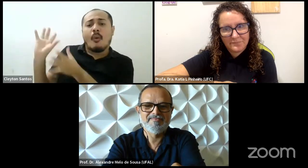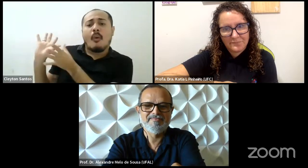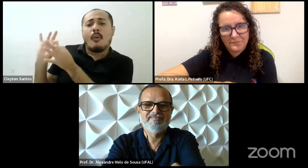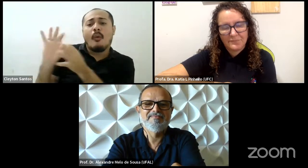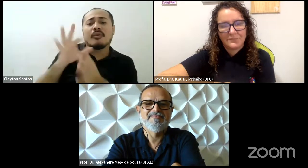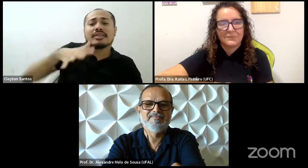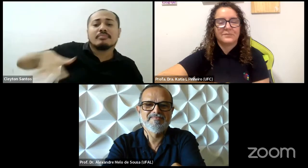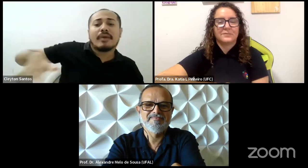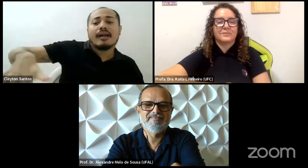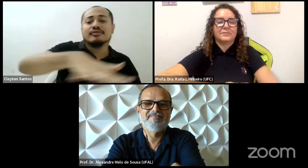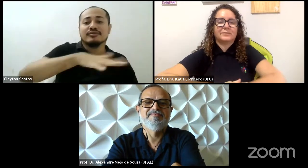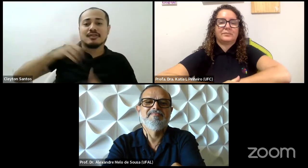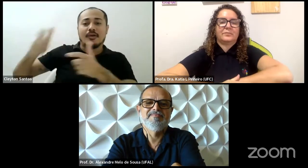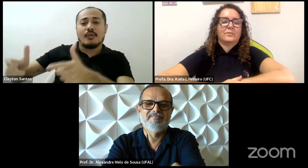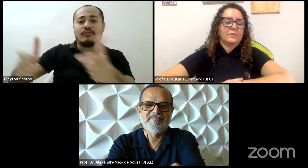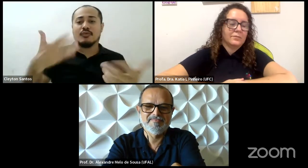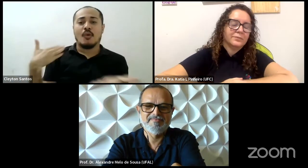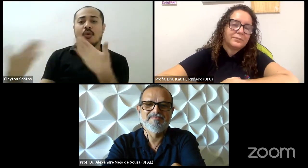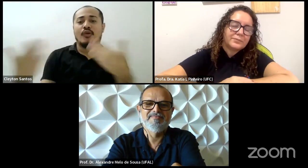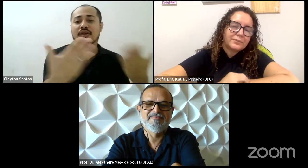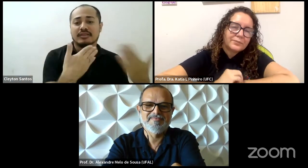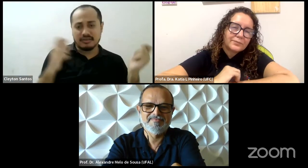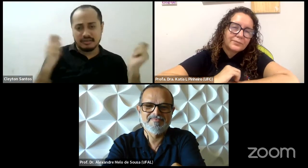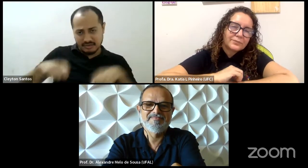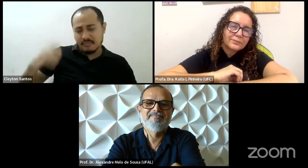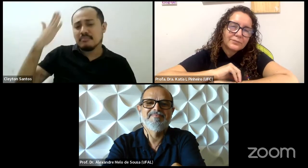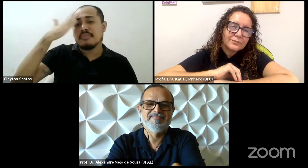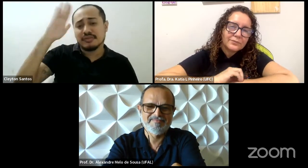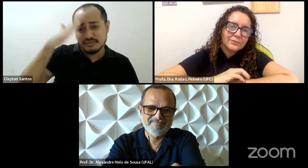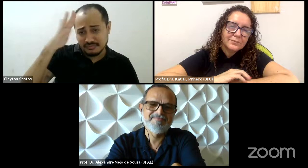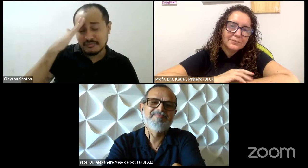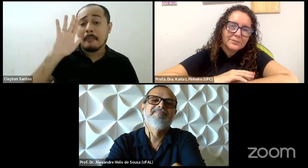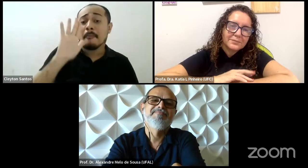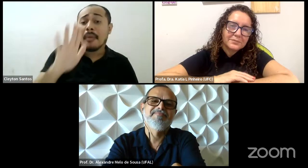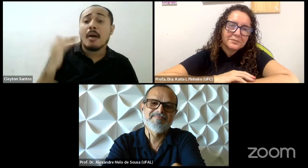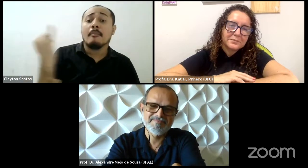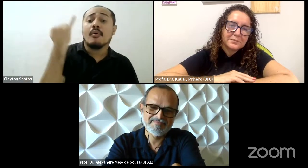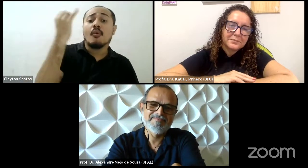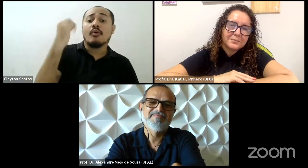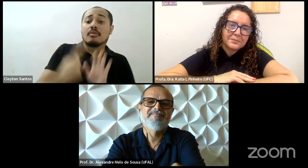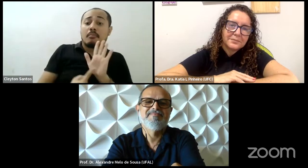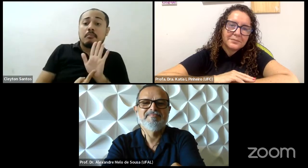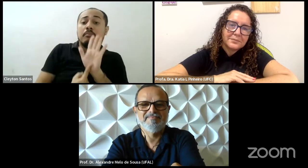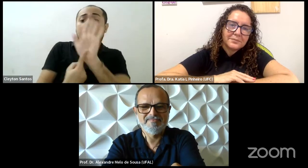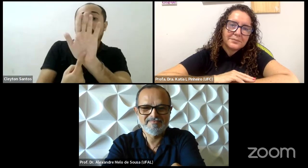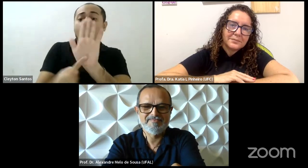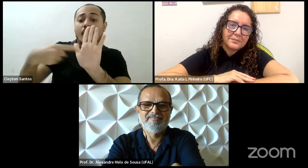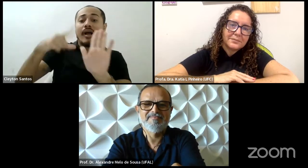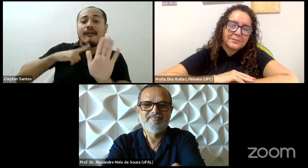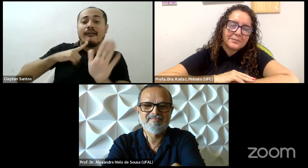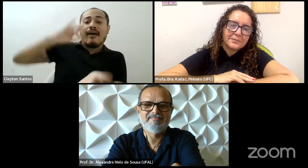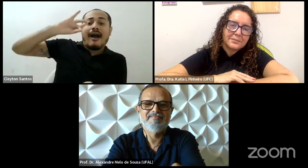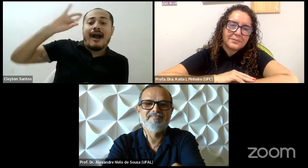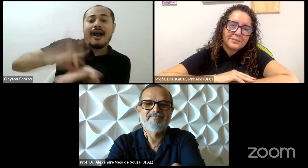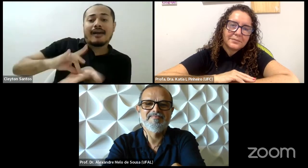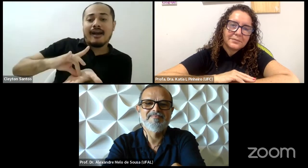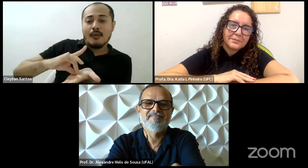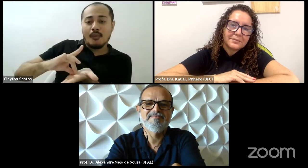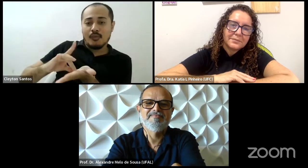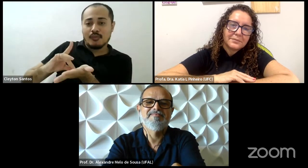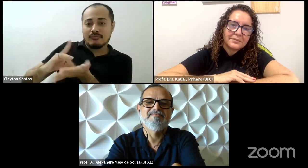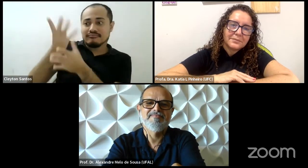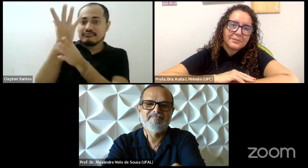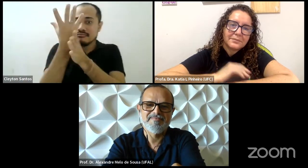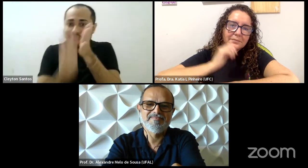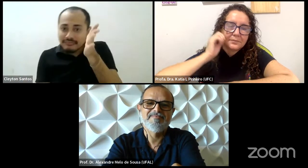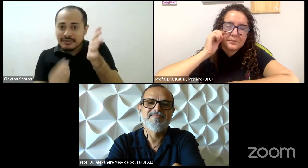que tem as suas características, dentre elas, a redução em libras, que é uma característica da sinalização